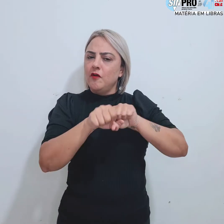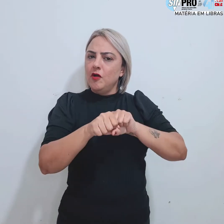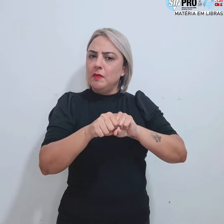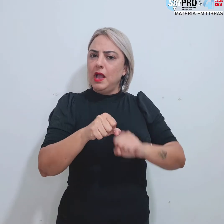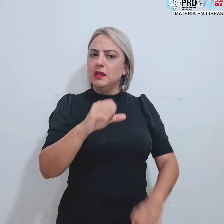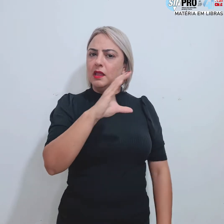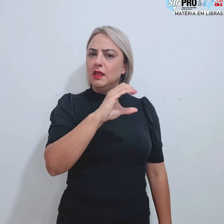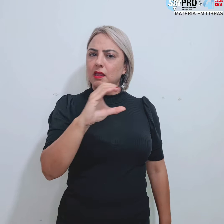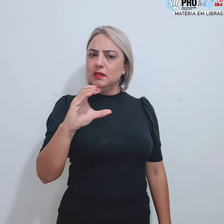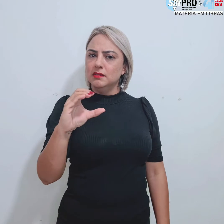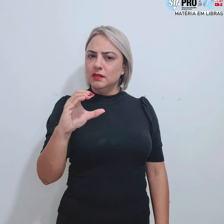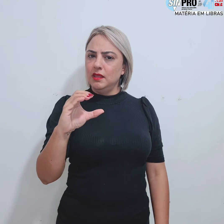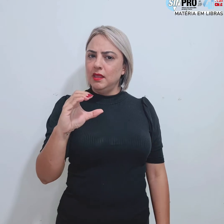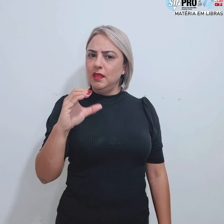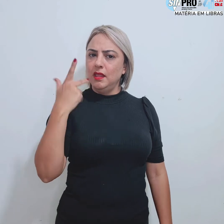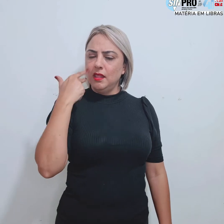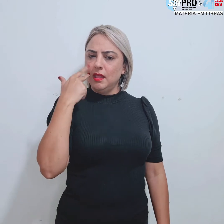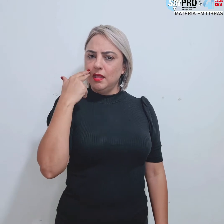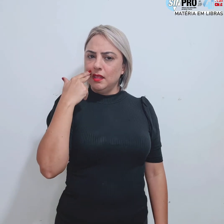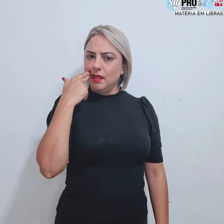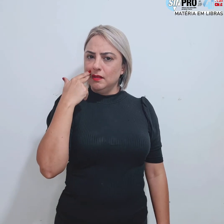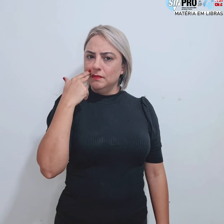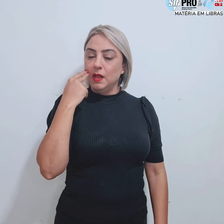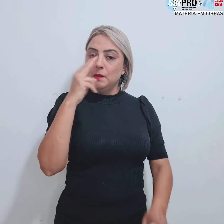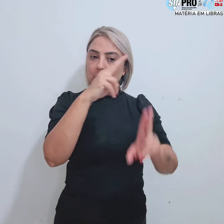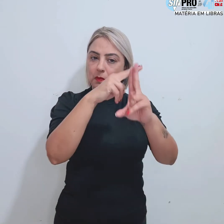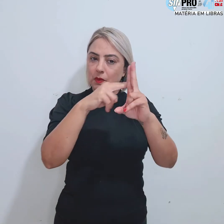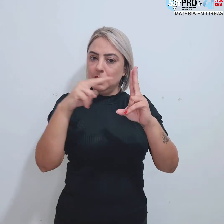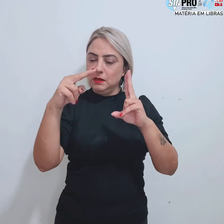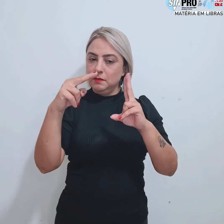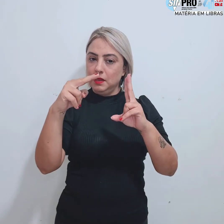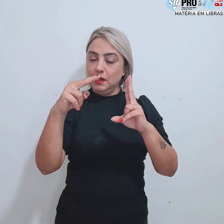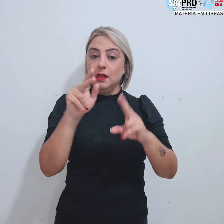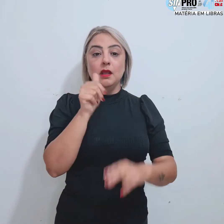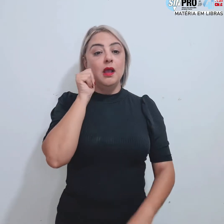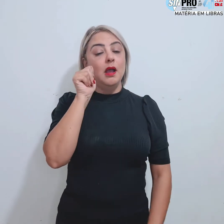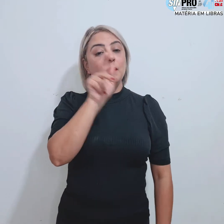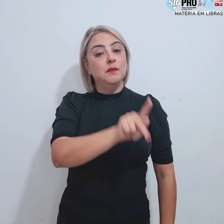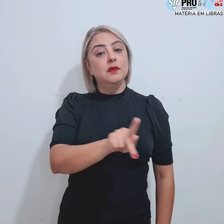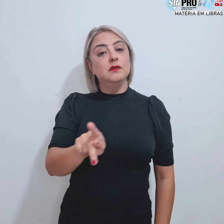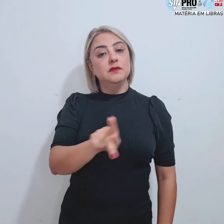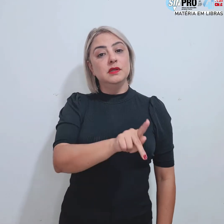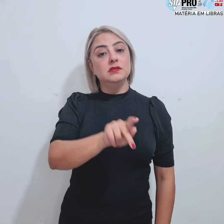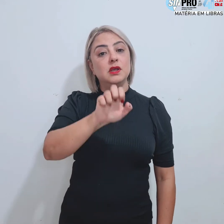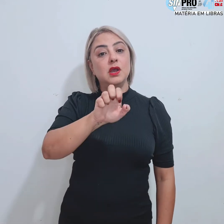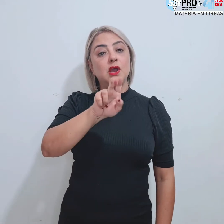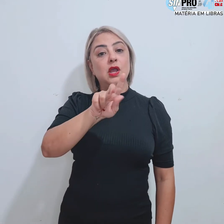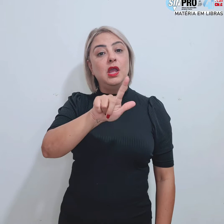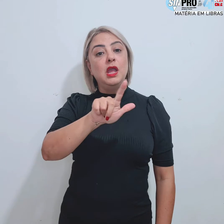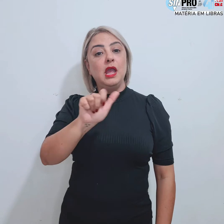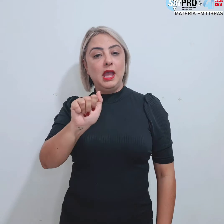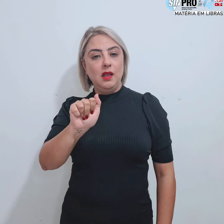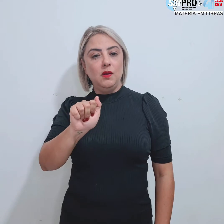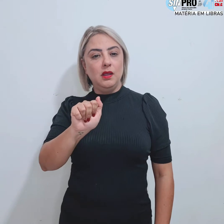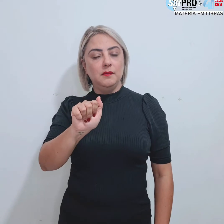em Ciências Naturais pela Universidade de Brasília, a professora Eula Brennecker